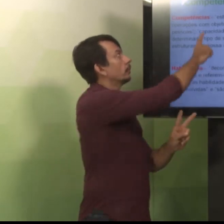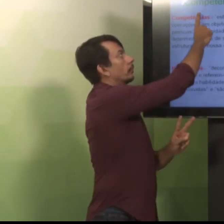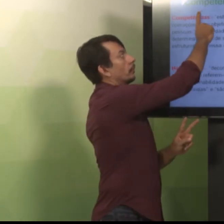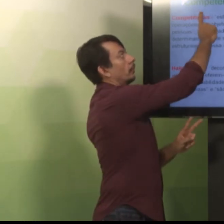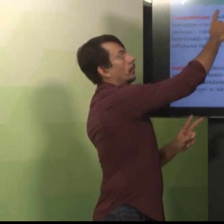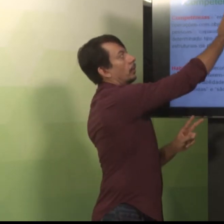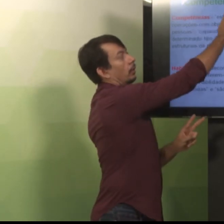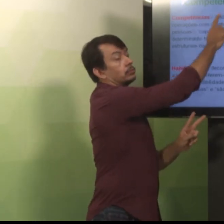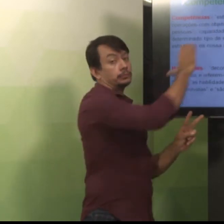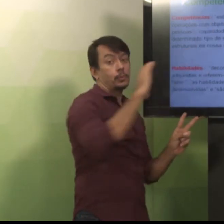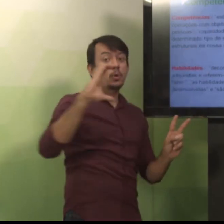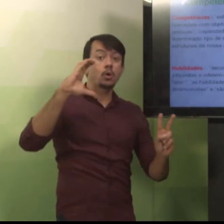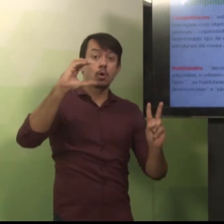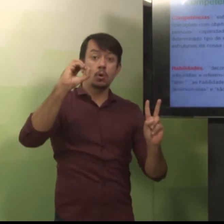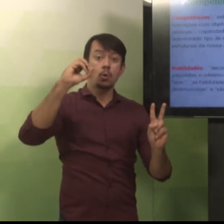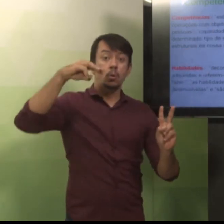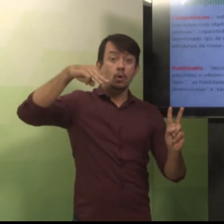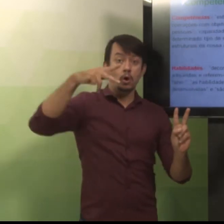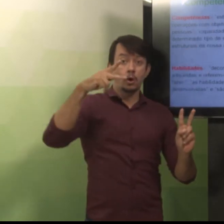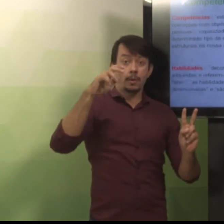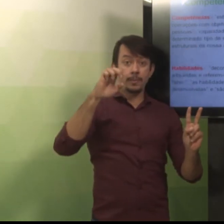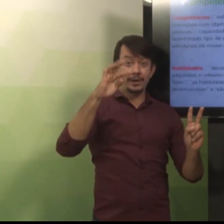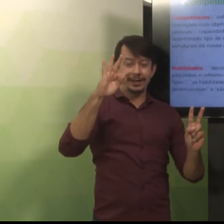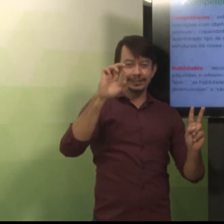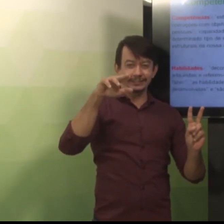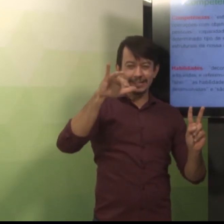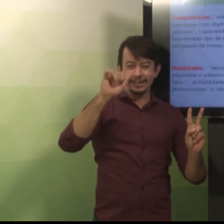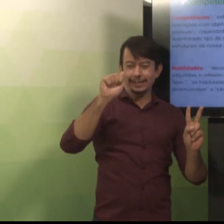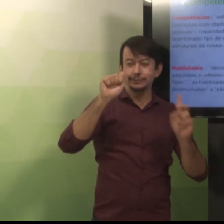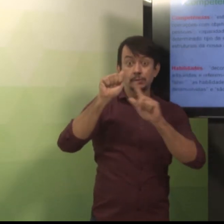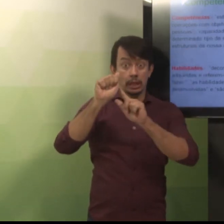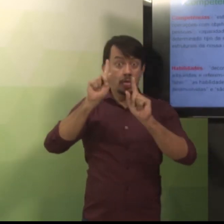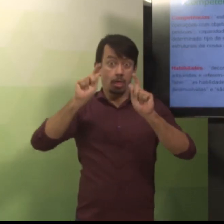duas situações diferentes que explicarei. Competência